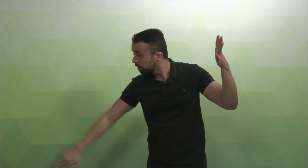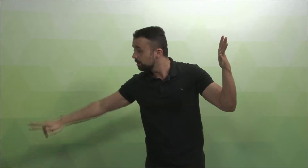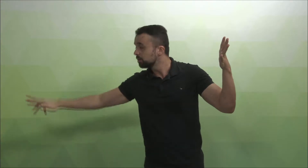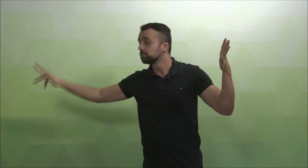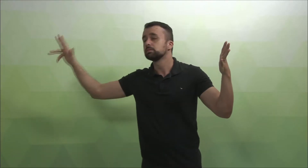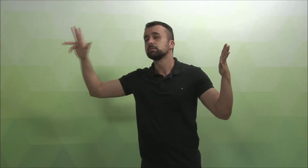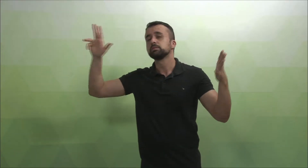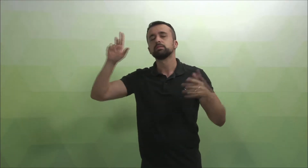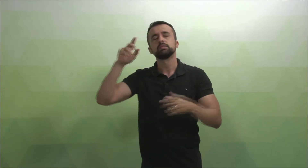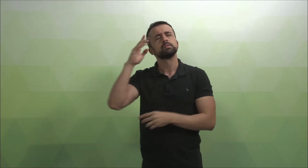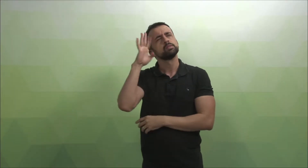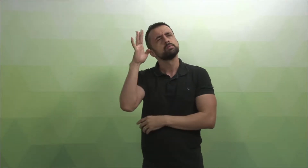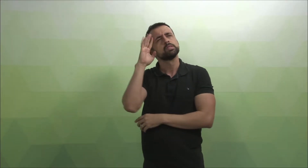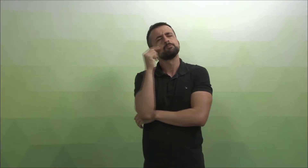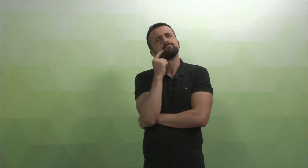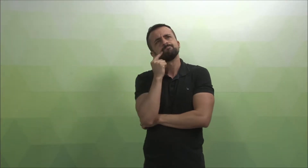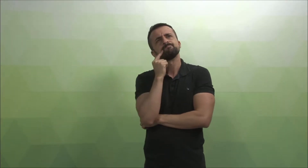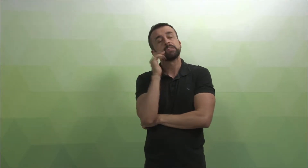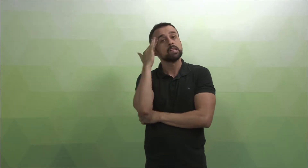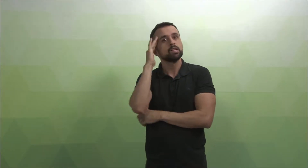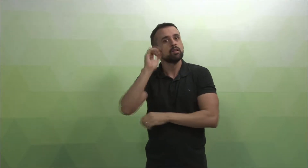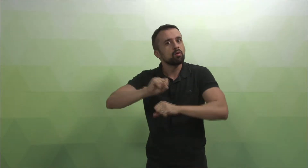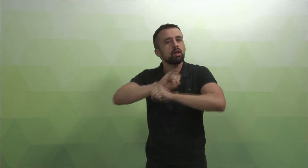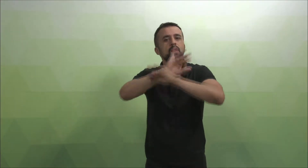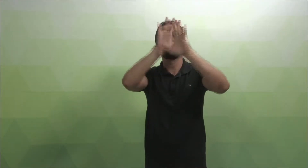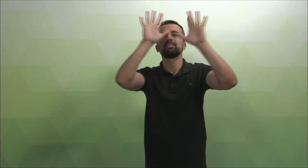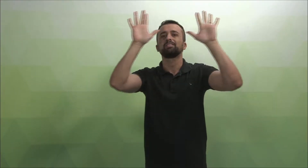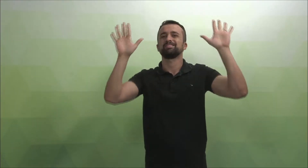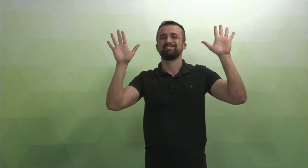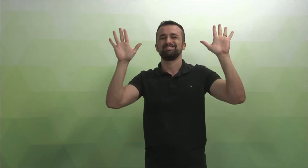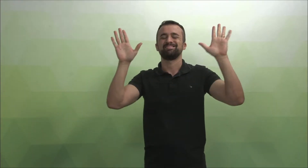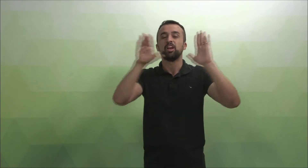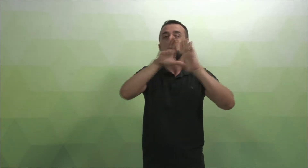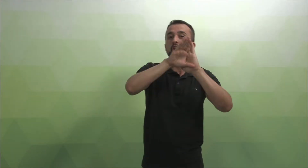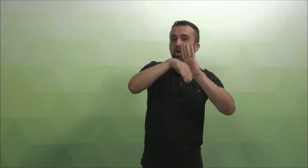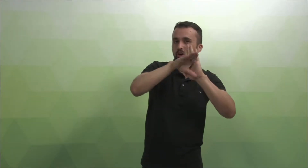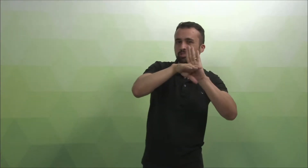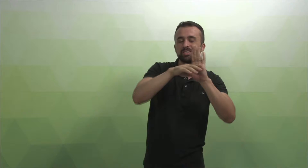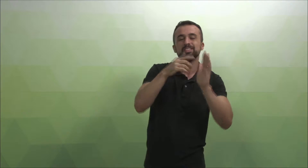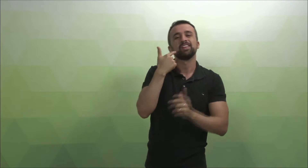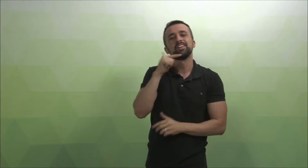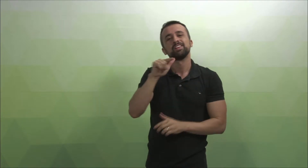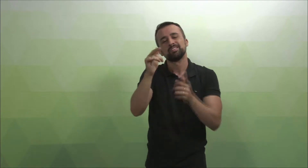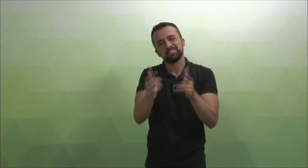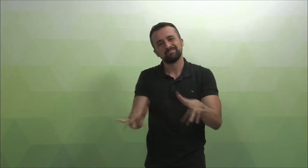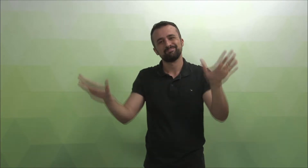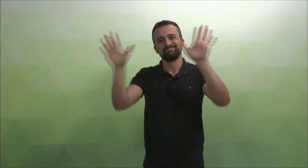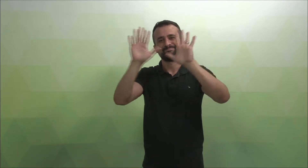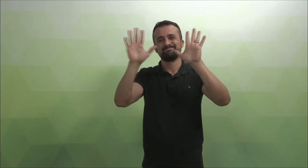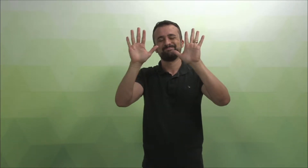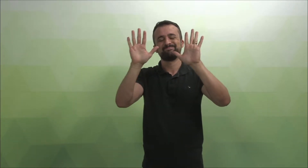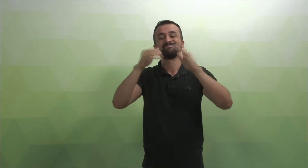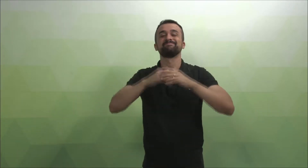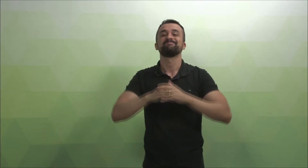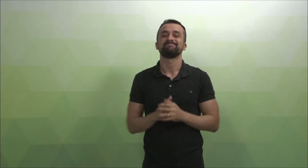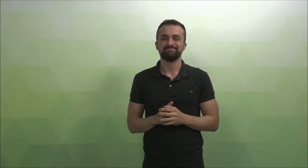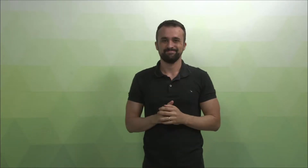dentre milhares de outras, entendemos claramente o conceito de línguas naturais.